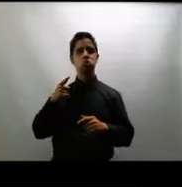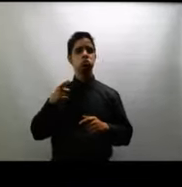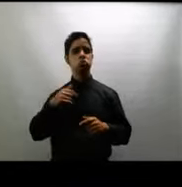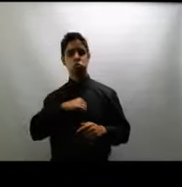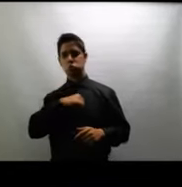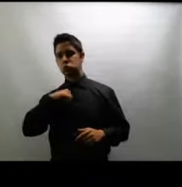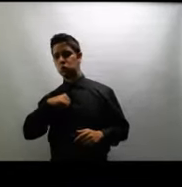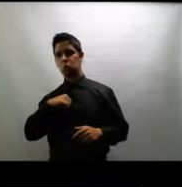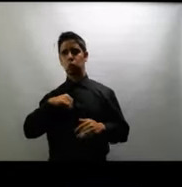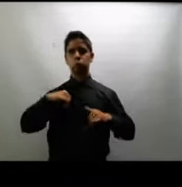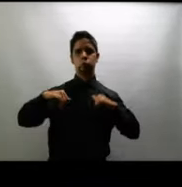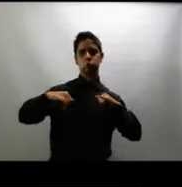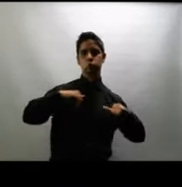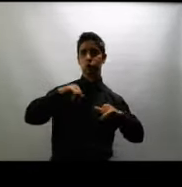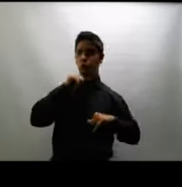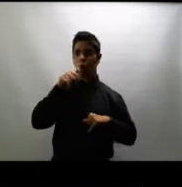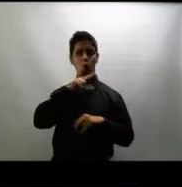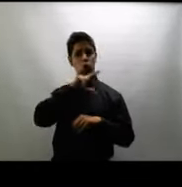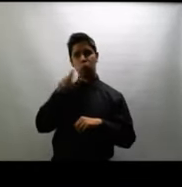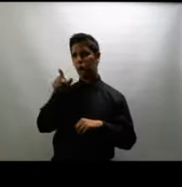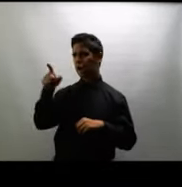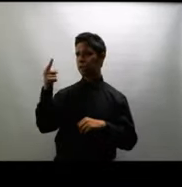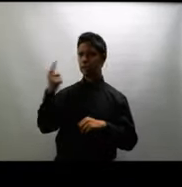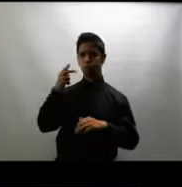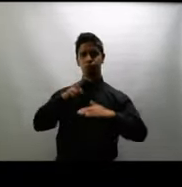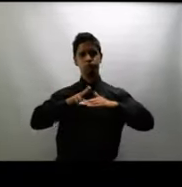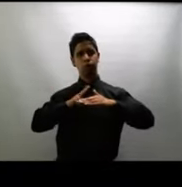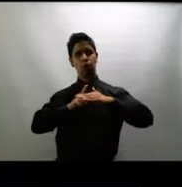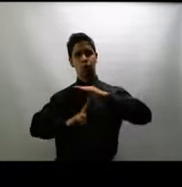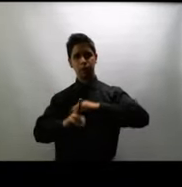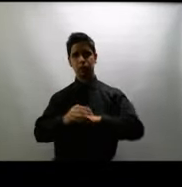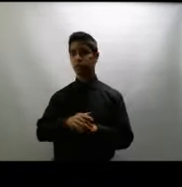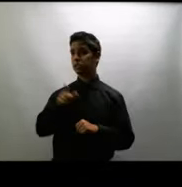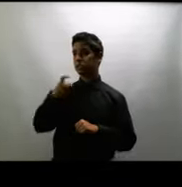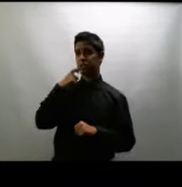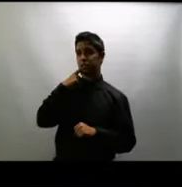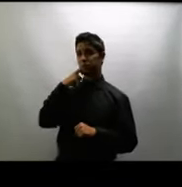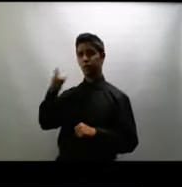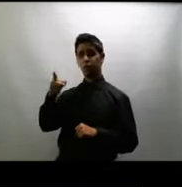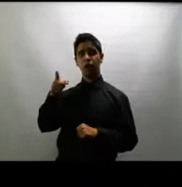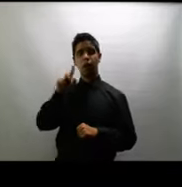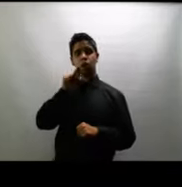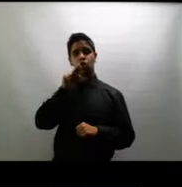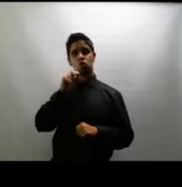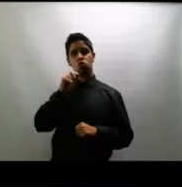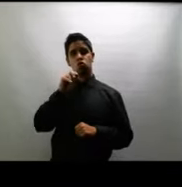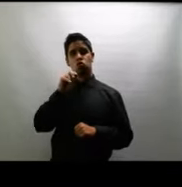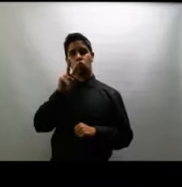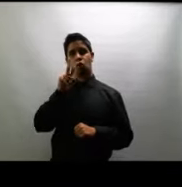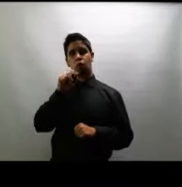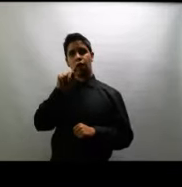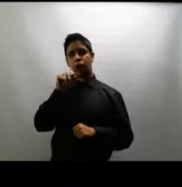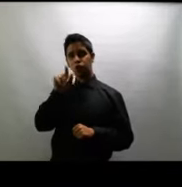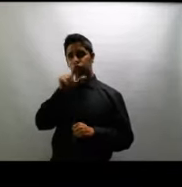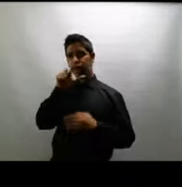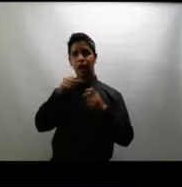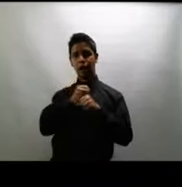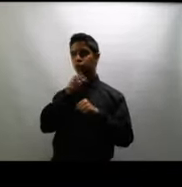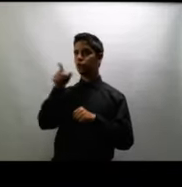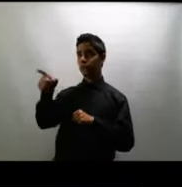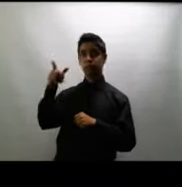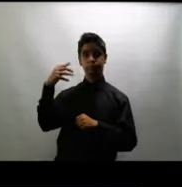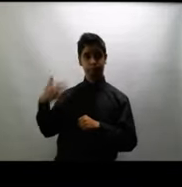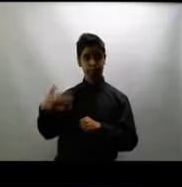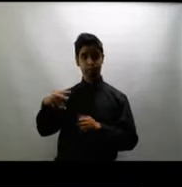año pasado, hace 2 años atrás, él fue el mejor, el novato. El novato en 2013. 2013, novato del año. Sí. O sea, que